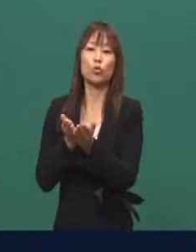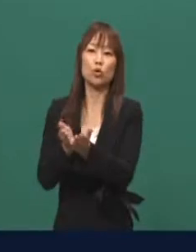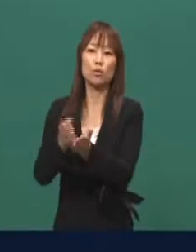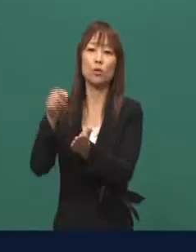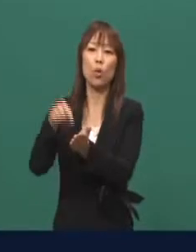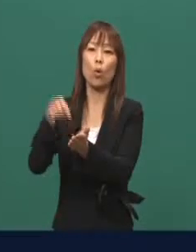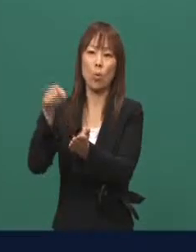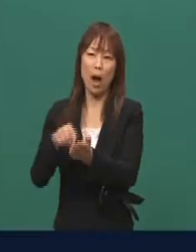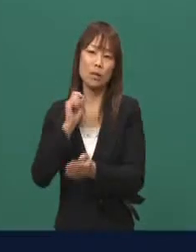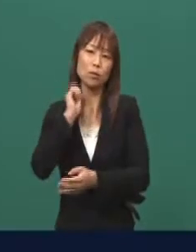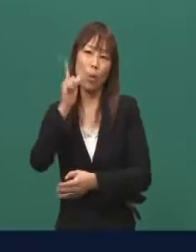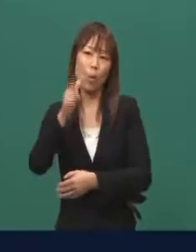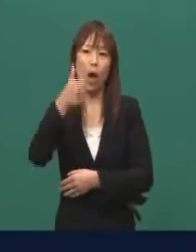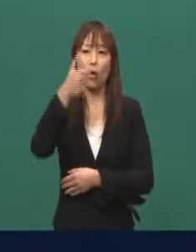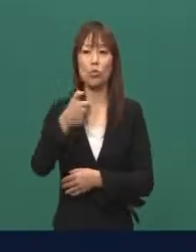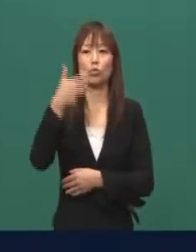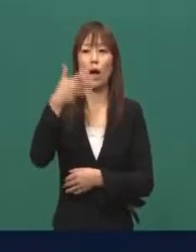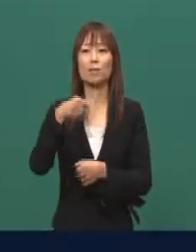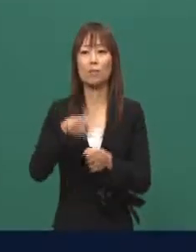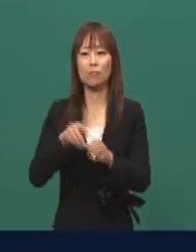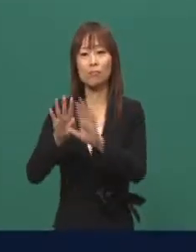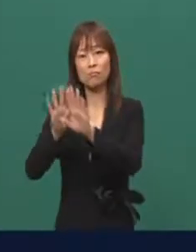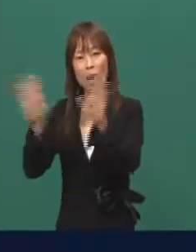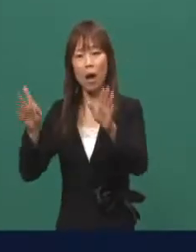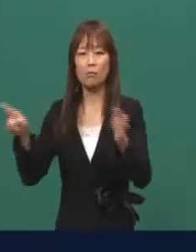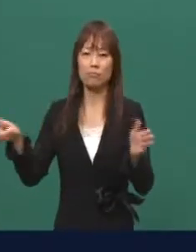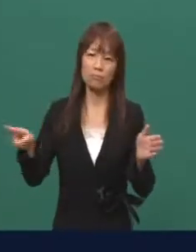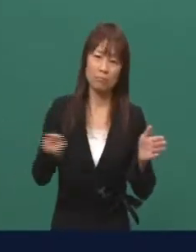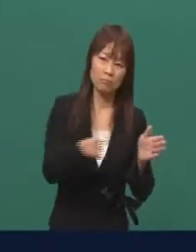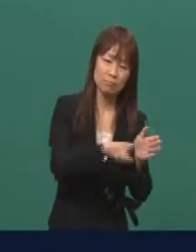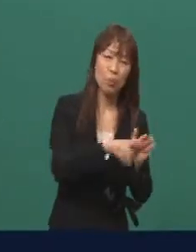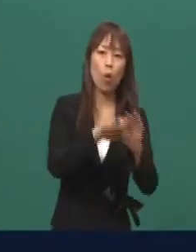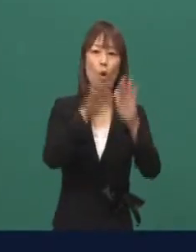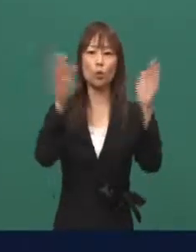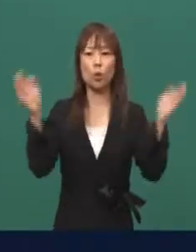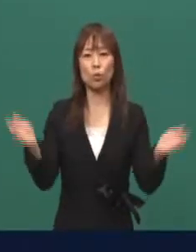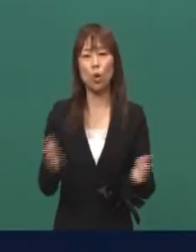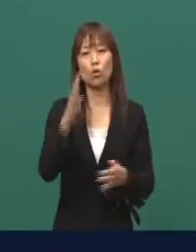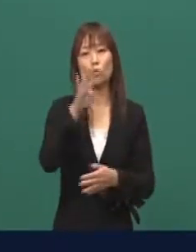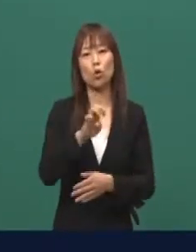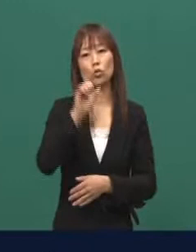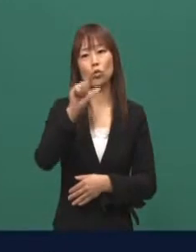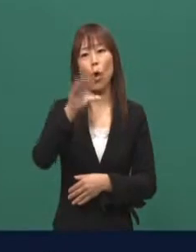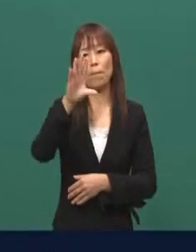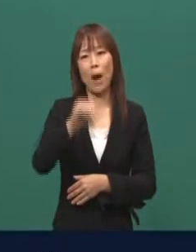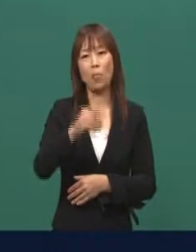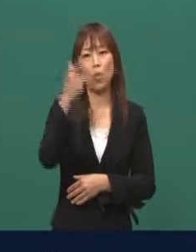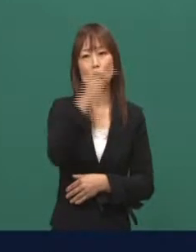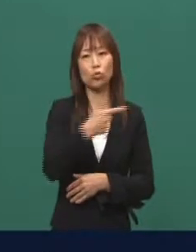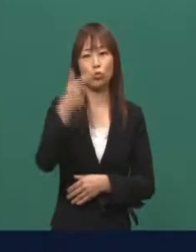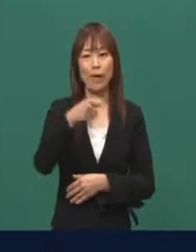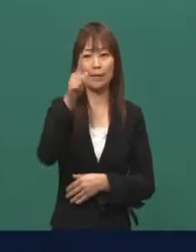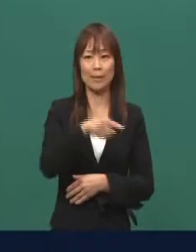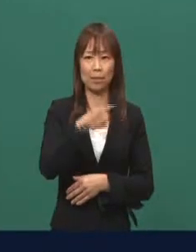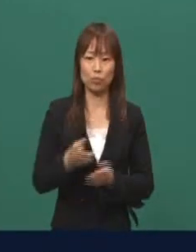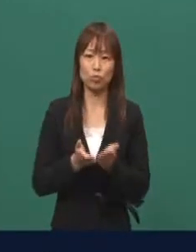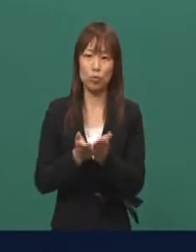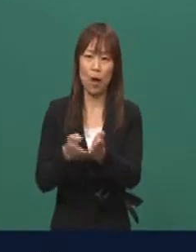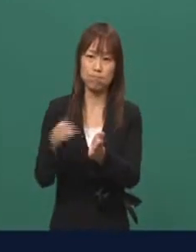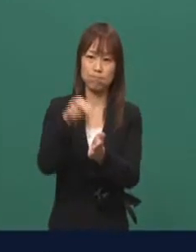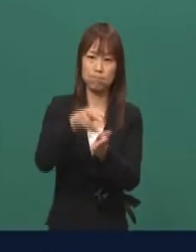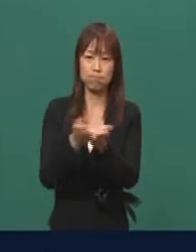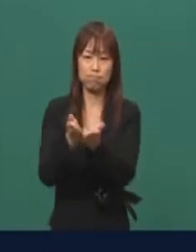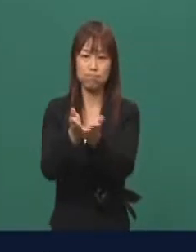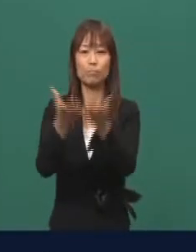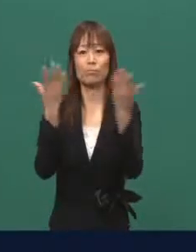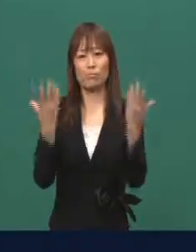船海の子は昭和58年の就航以来、これまでおよそ45万6千人が